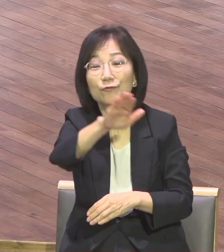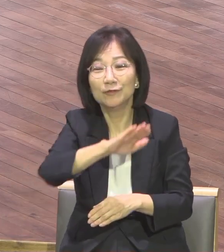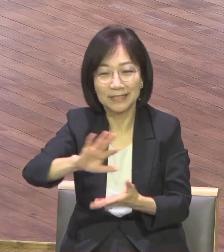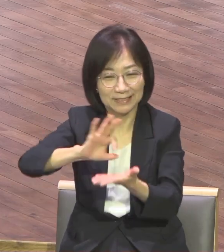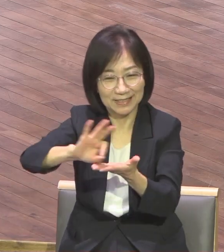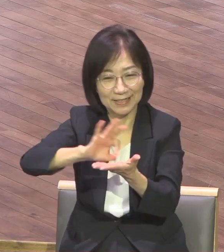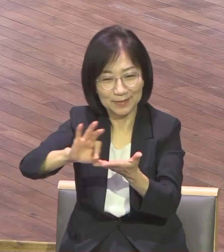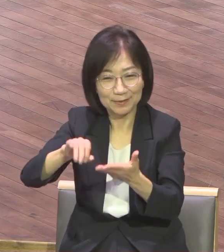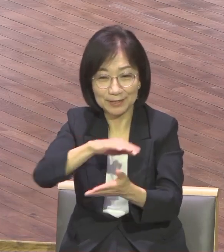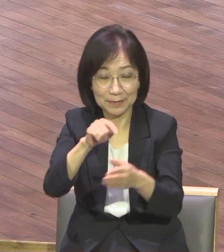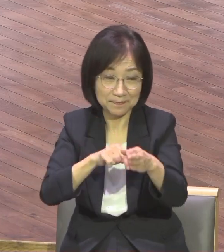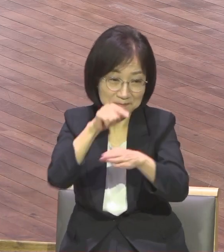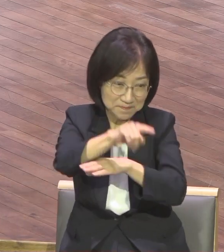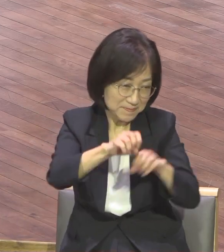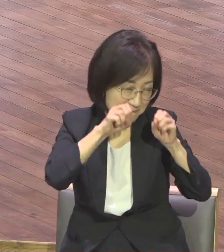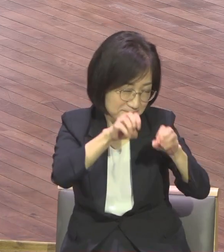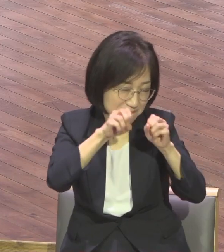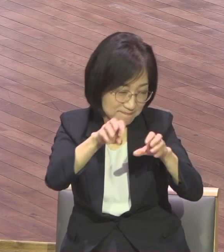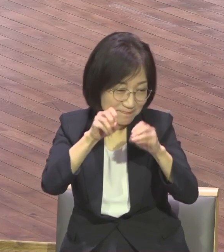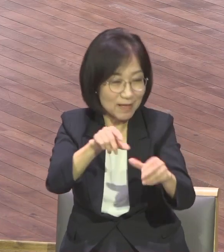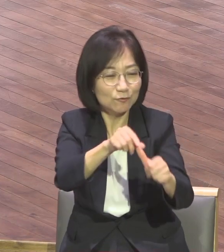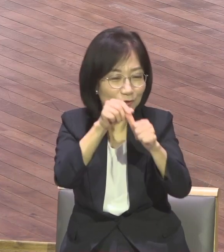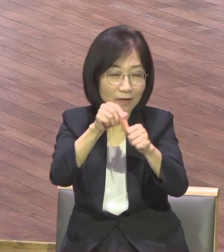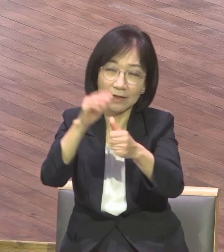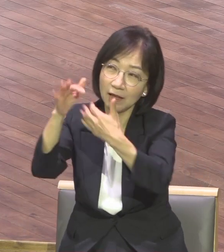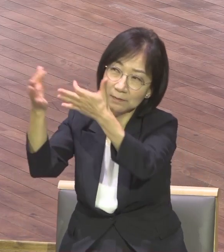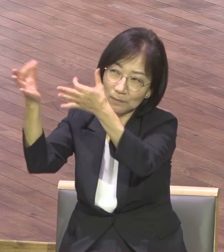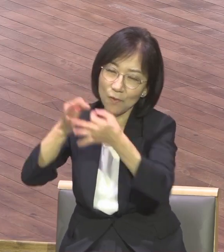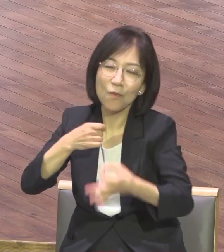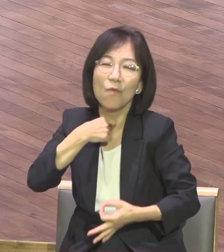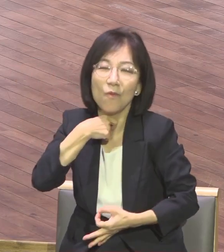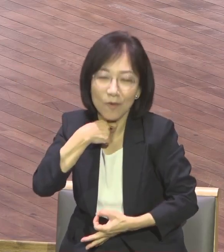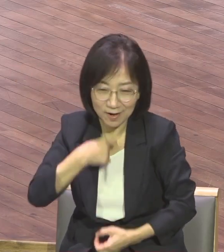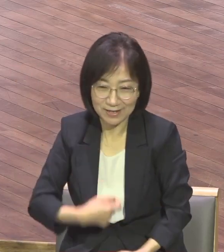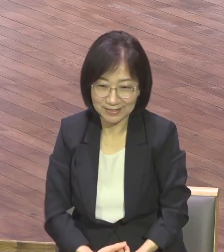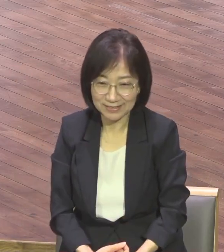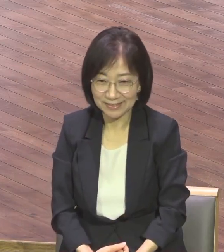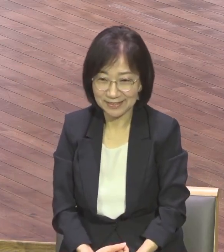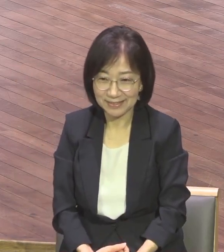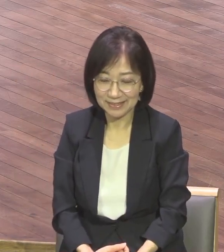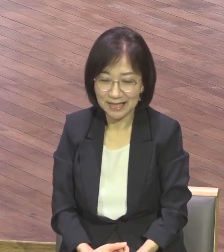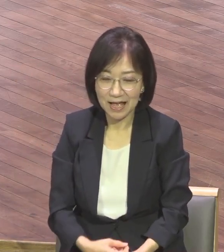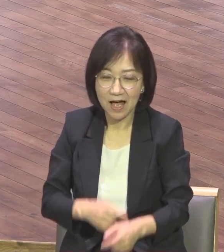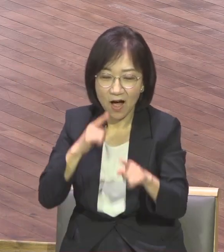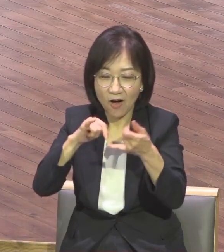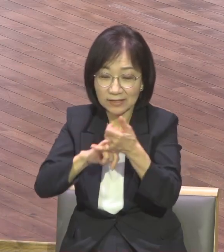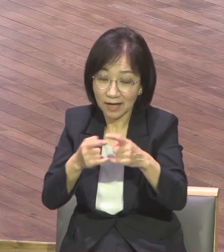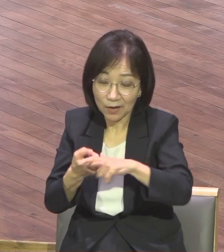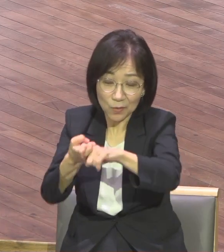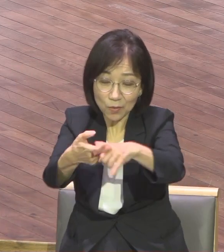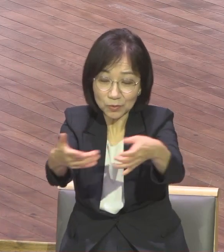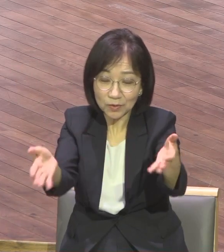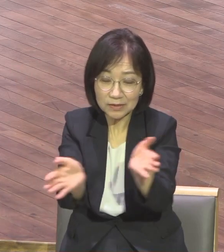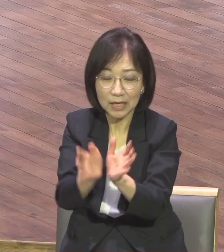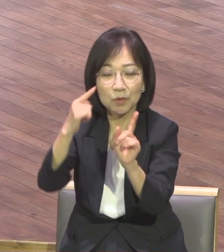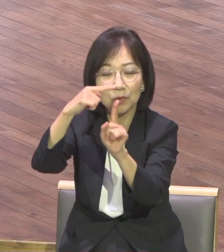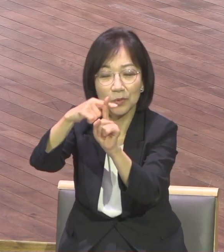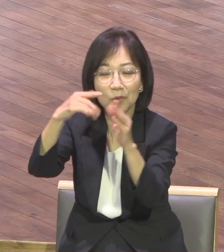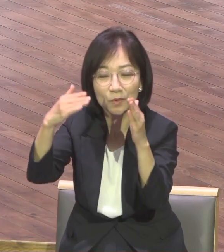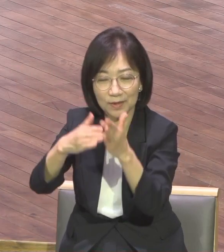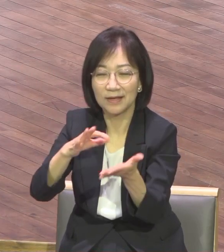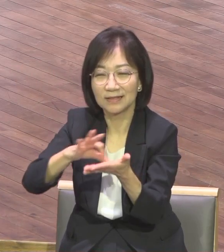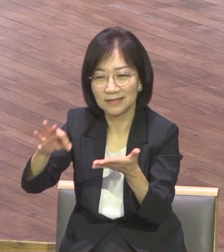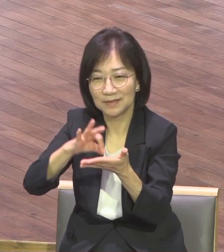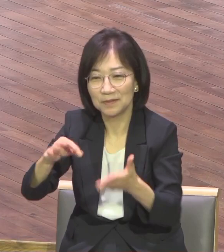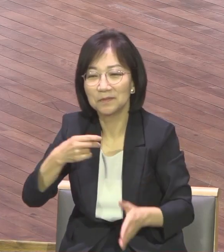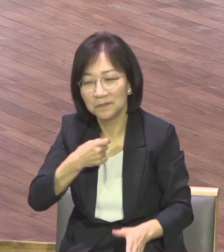하나님이 재비해 놓으신 제자들을 통해서 언약 공동체인 교회를 사용하신다. 그래서 여러분 한